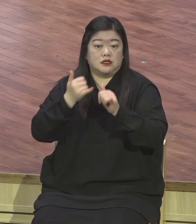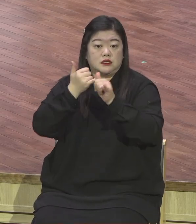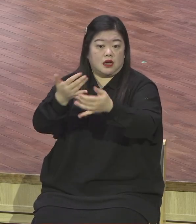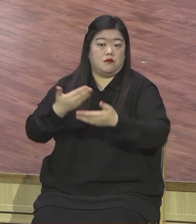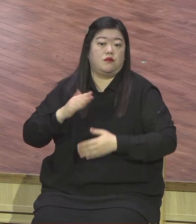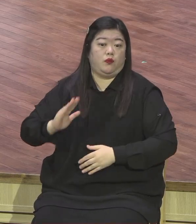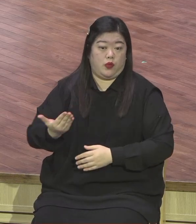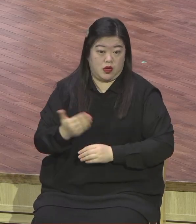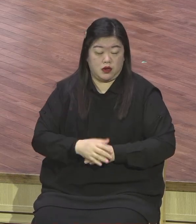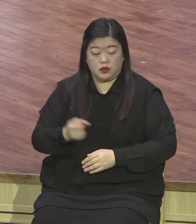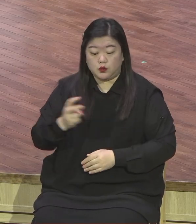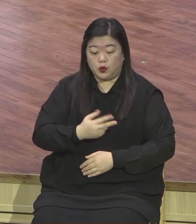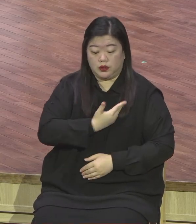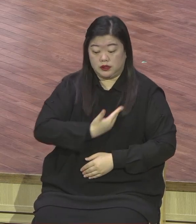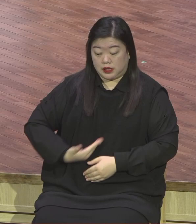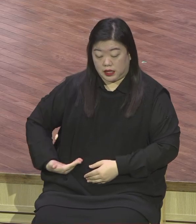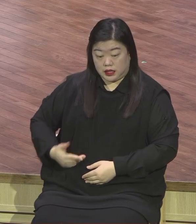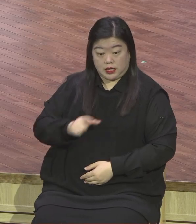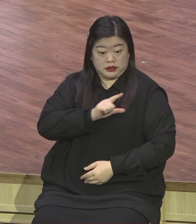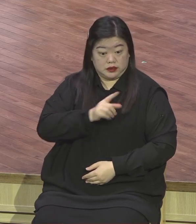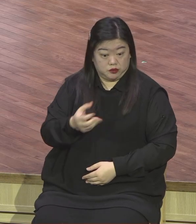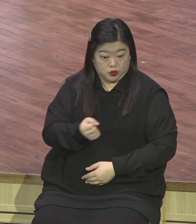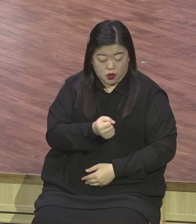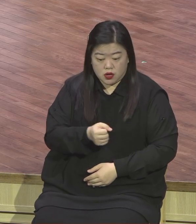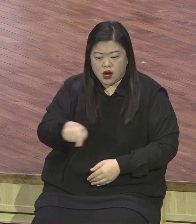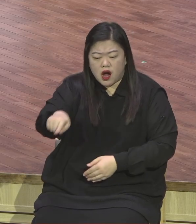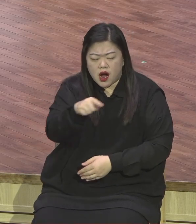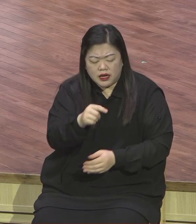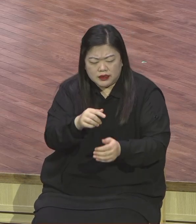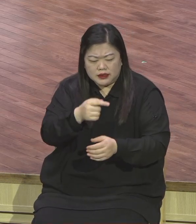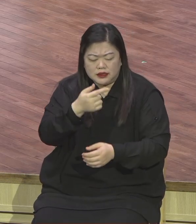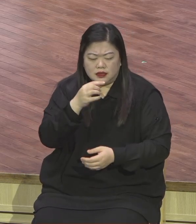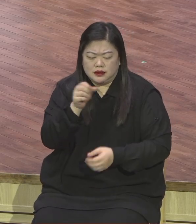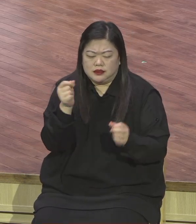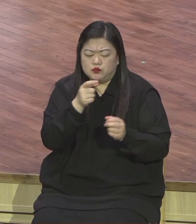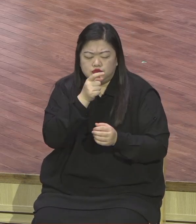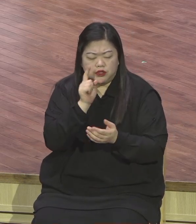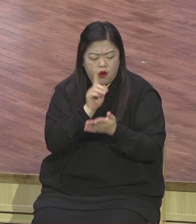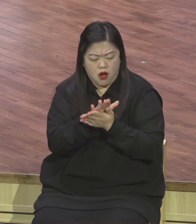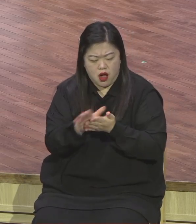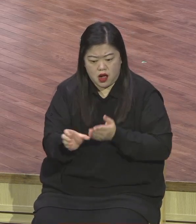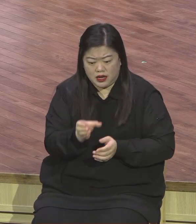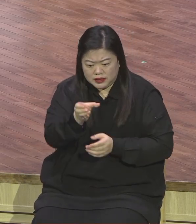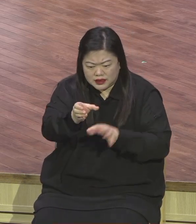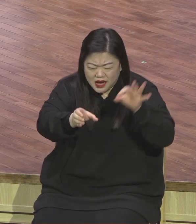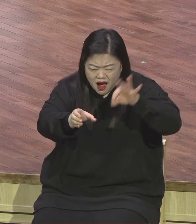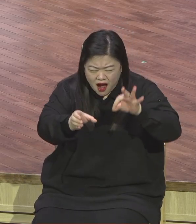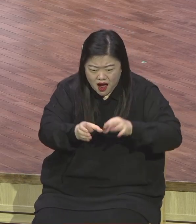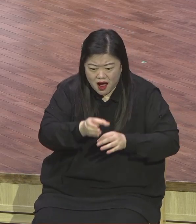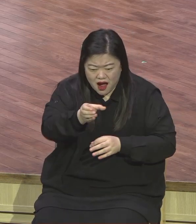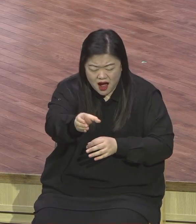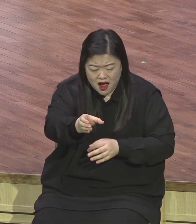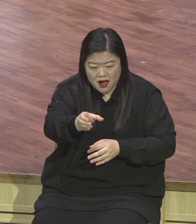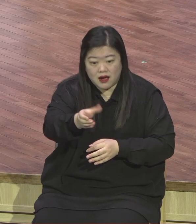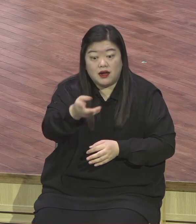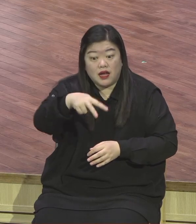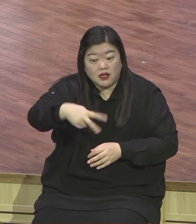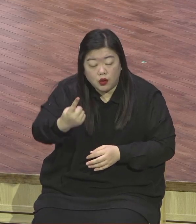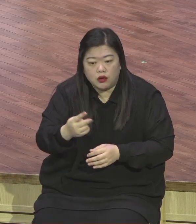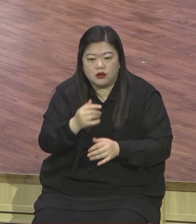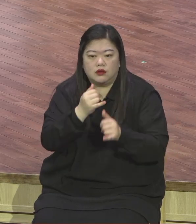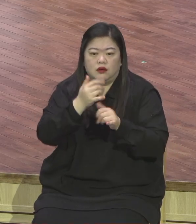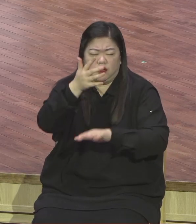제자의 이름으로 이 작은 자 중 하나에게 냉수 한 그릇이라도 주는 자는 내가 진실로 내게 노니